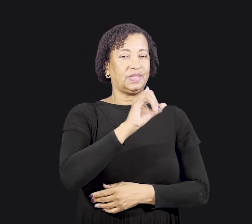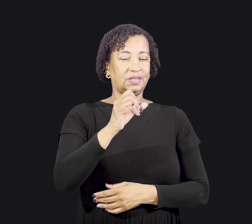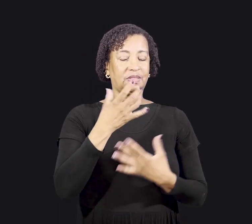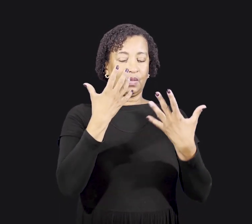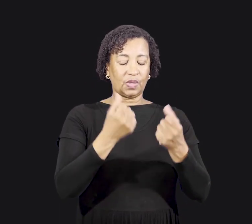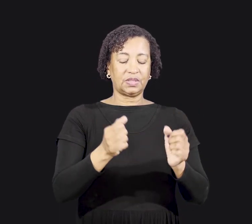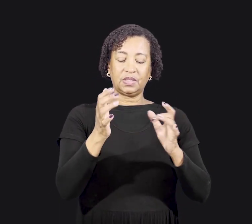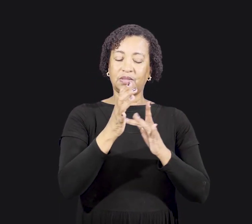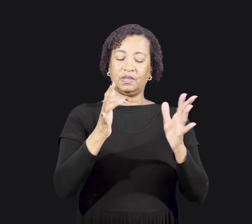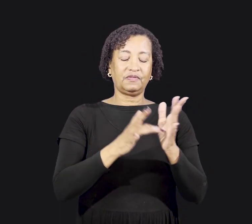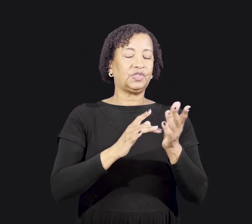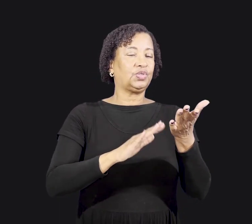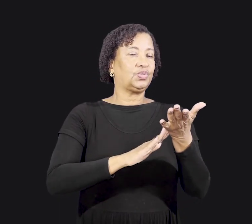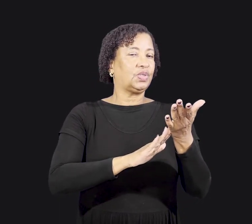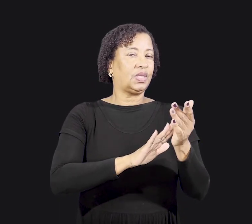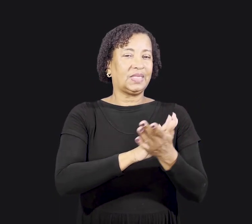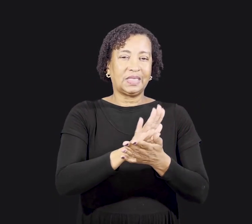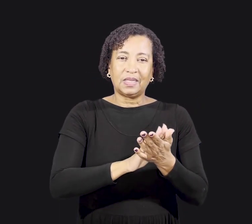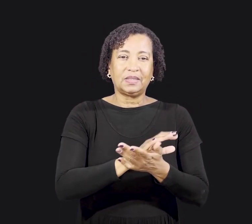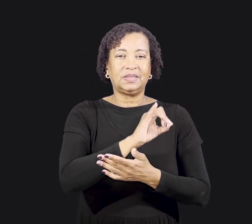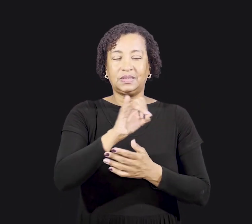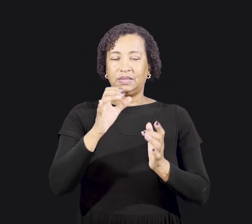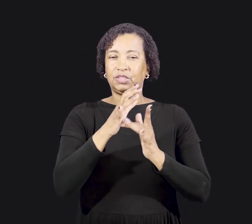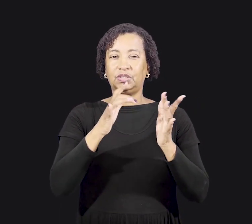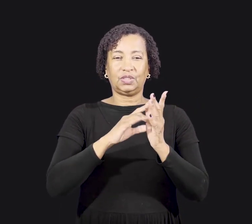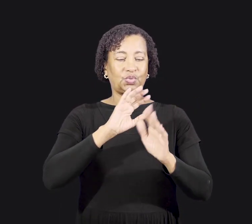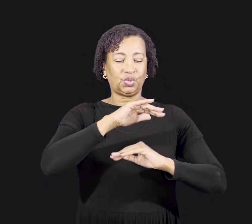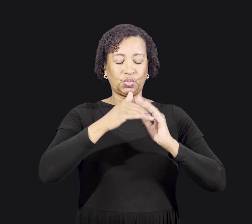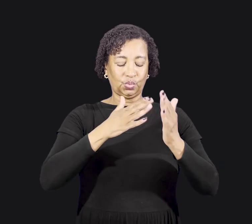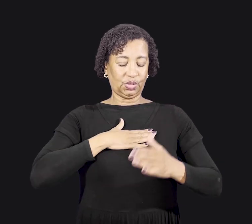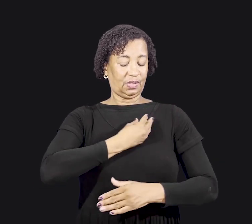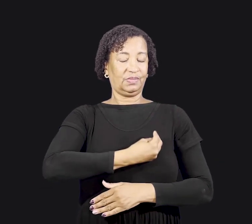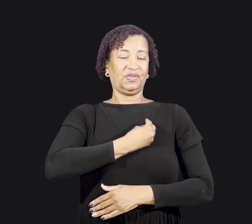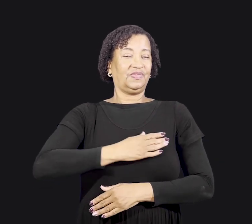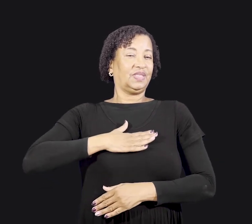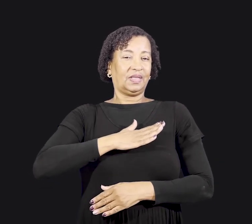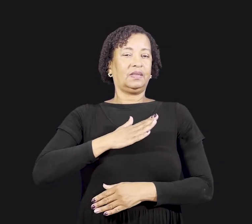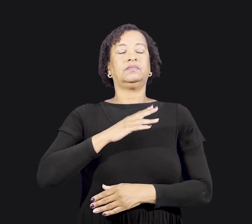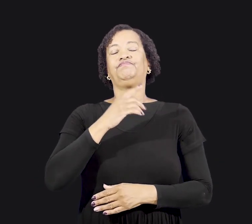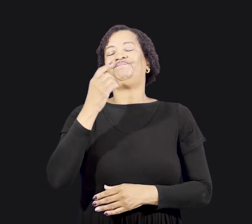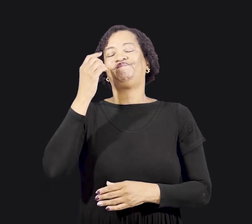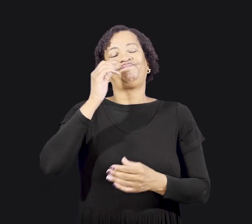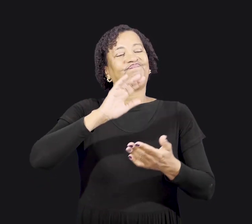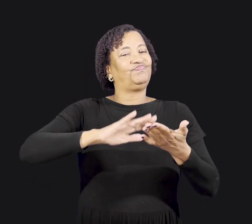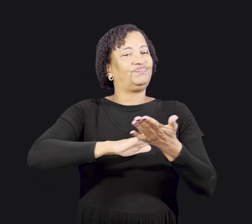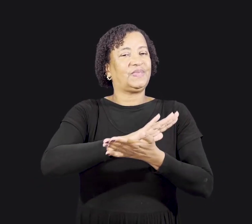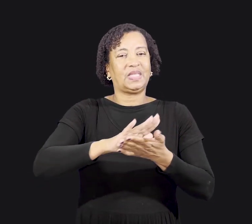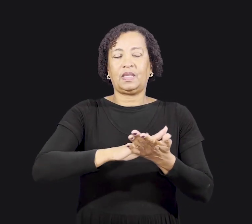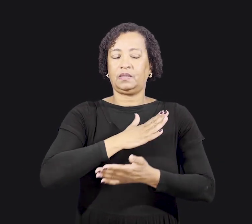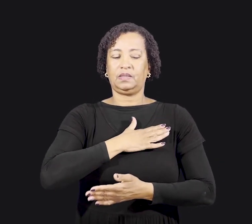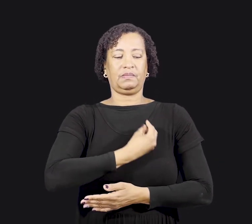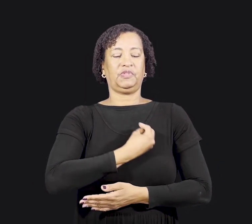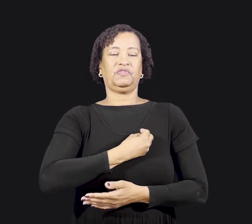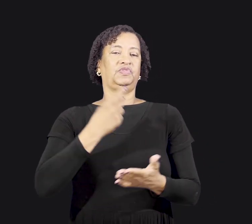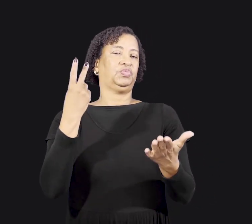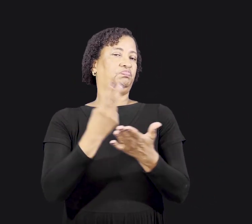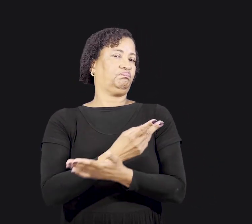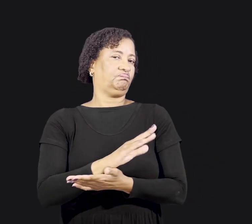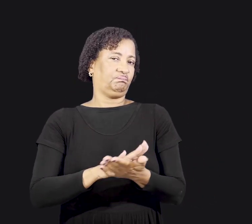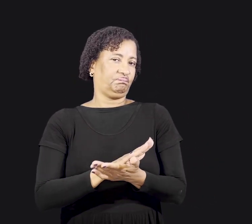me convertesse, se Jesus não se tornasse tudo para mim, Ele não seria nada na minha vida. Esse